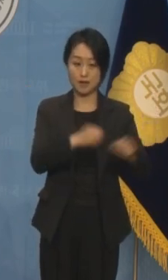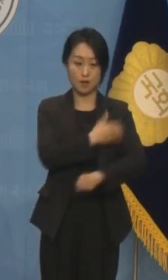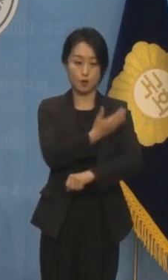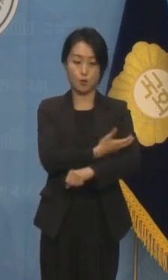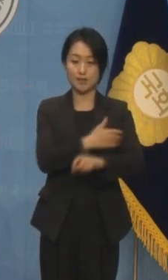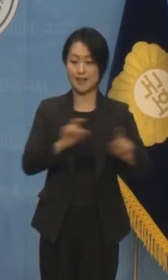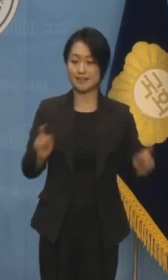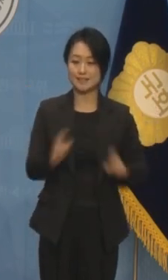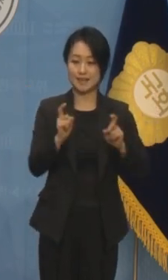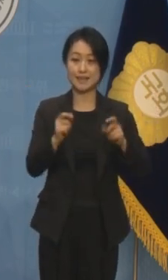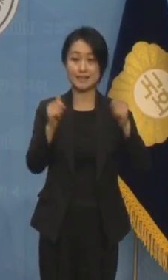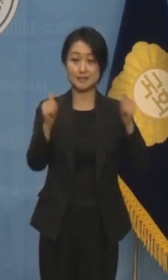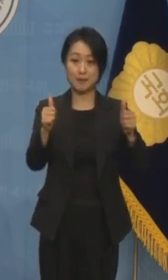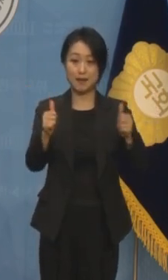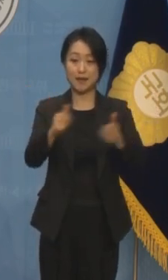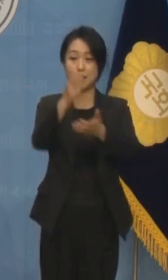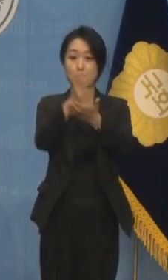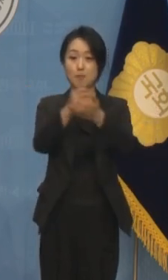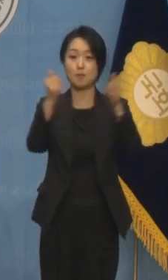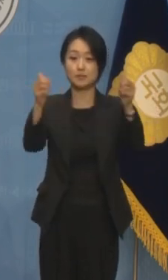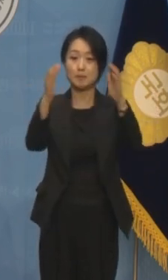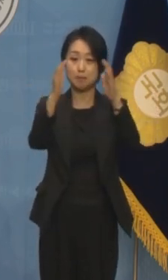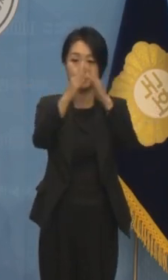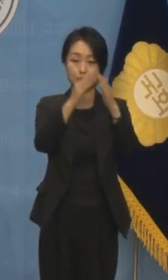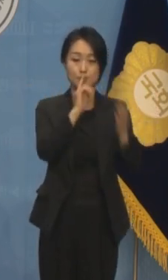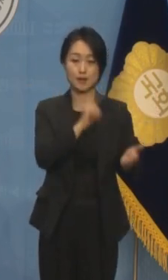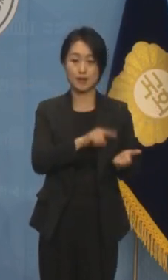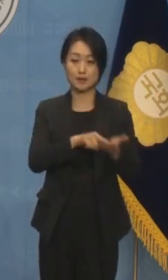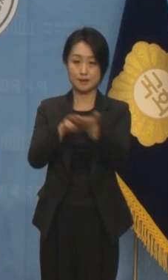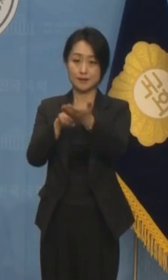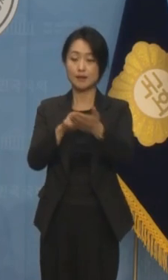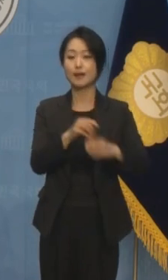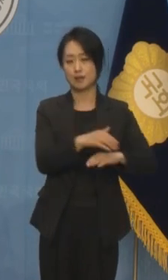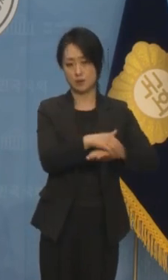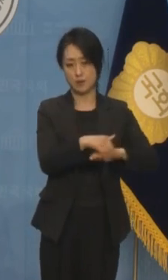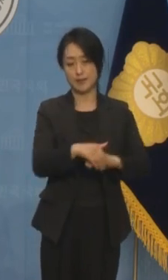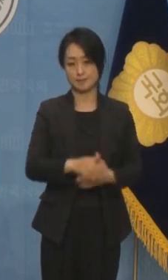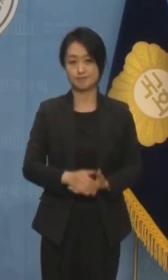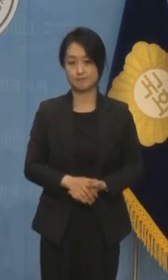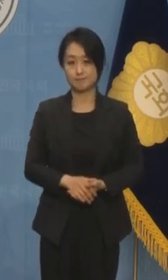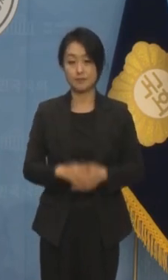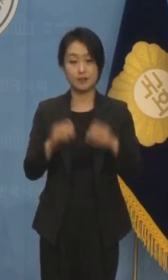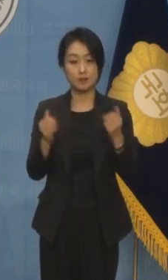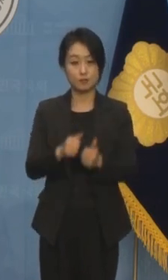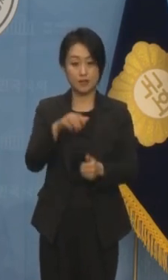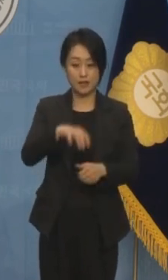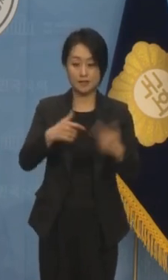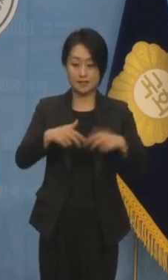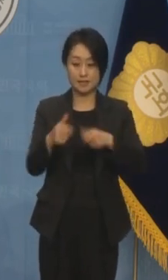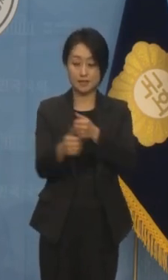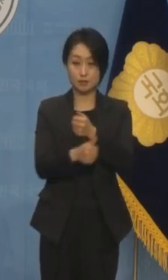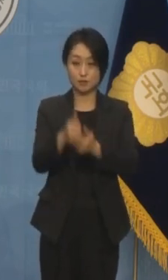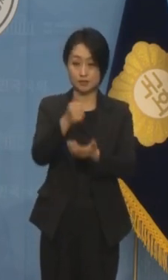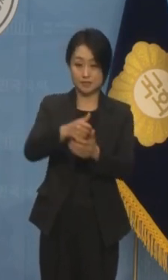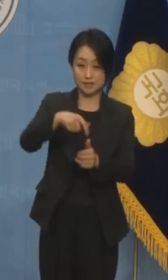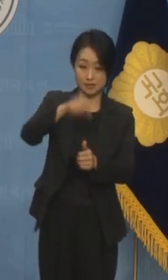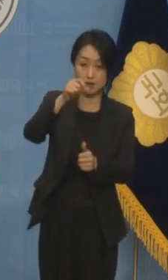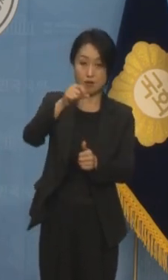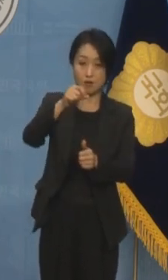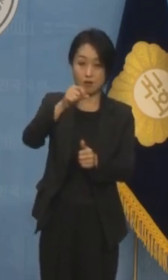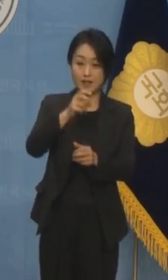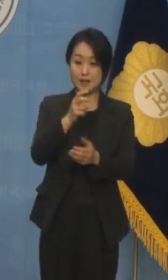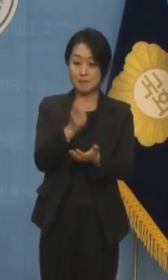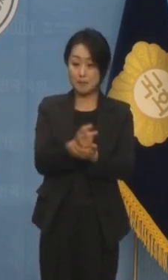심판을 헌법재판소에 청구하겠다고 밝혔습니다. 국회 원구성 법정 시한이 지난 지